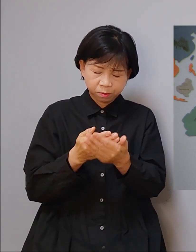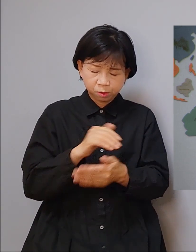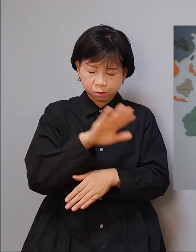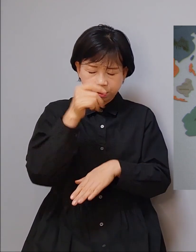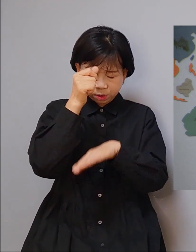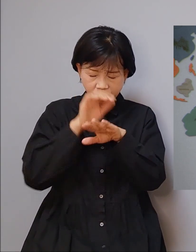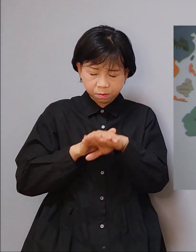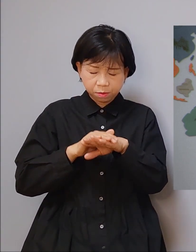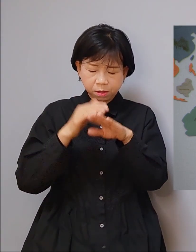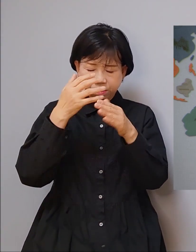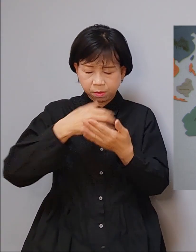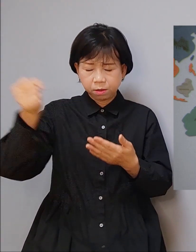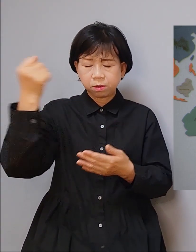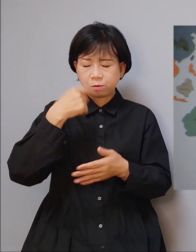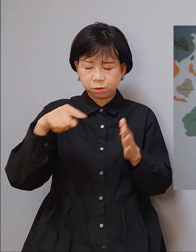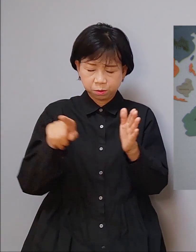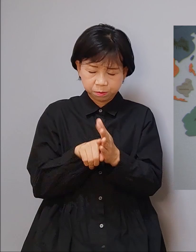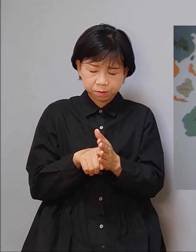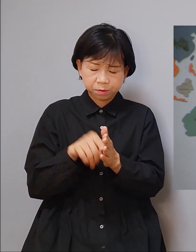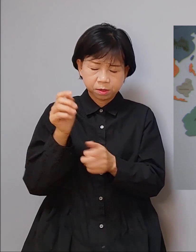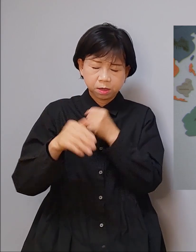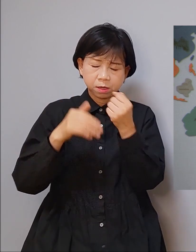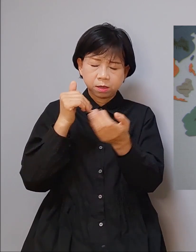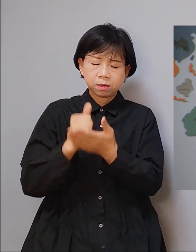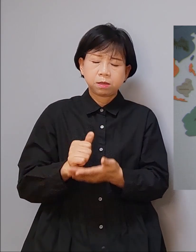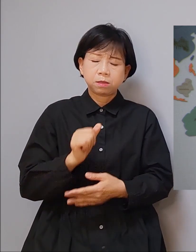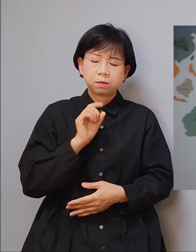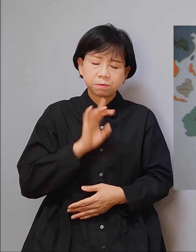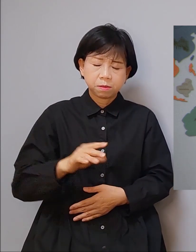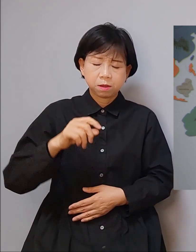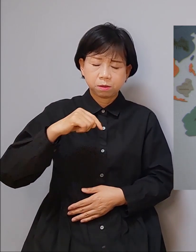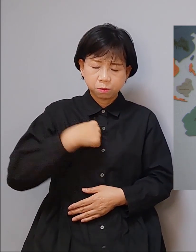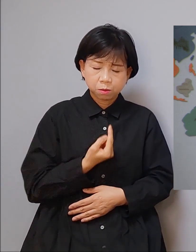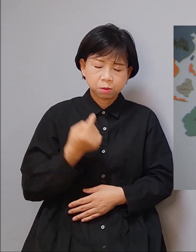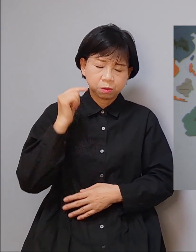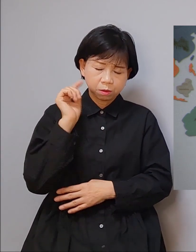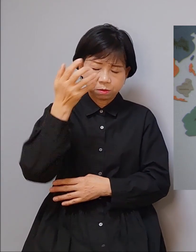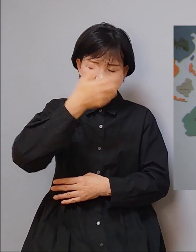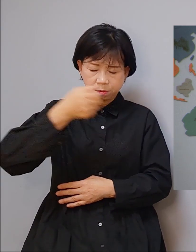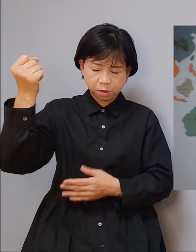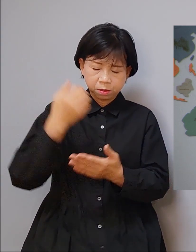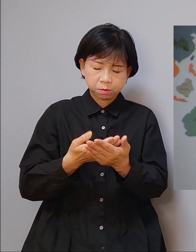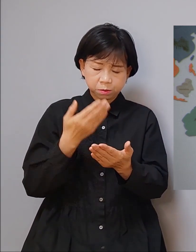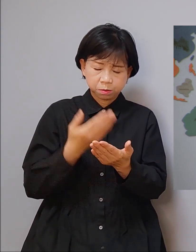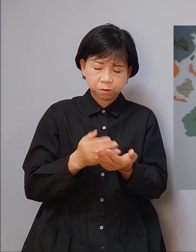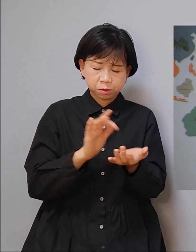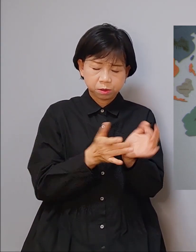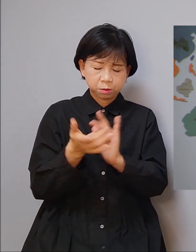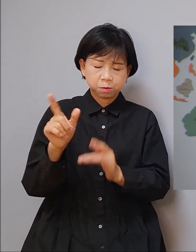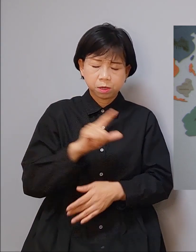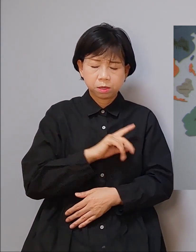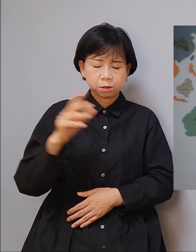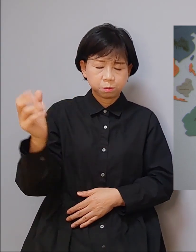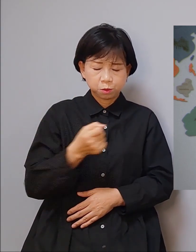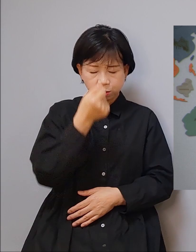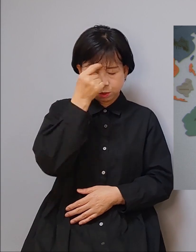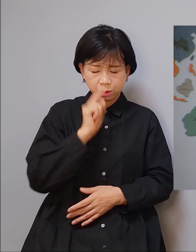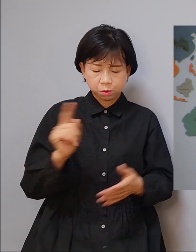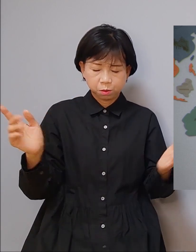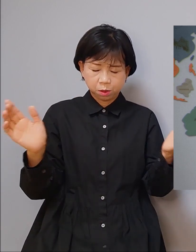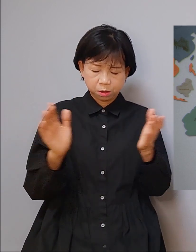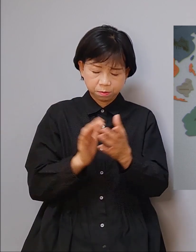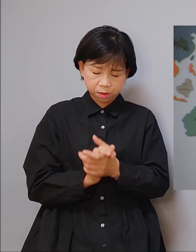예배를 받아주실 줄 믿습니다. 하나님만 홀로 영광 받아 주시옵소서. 예수님의 이름으로